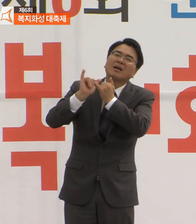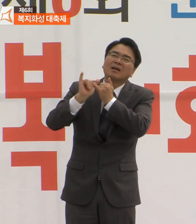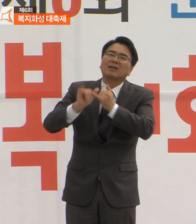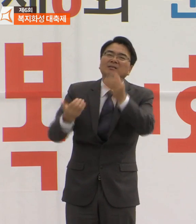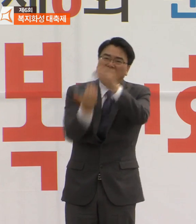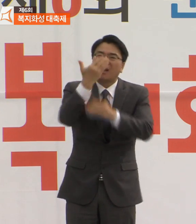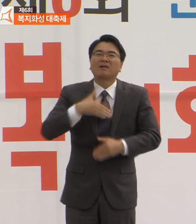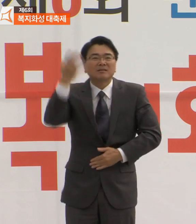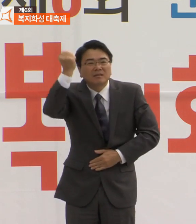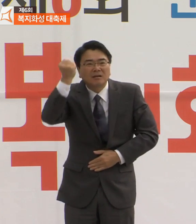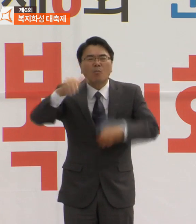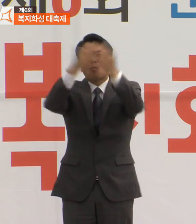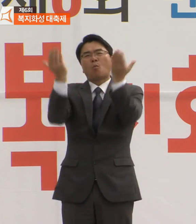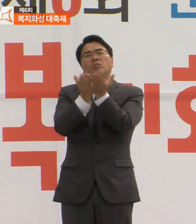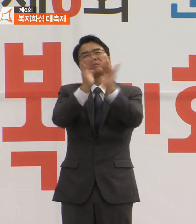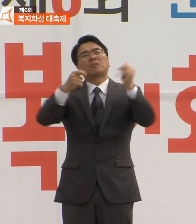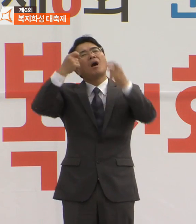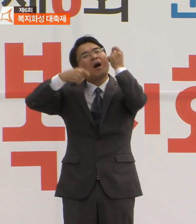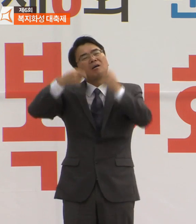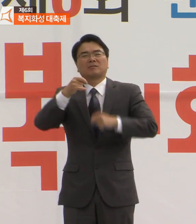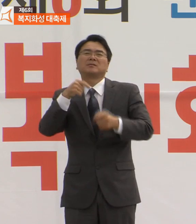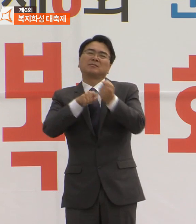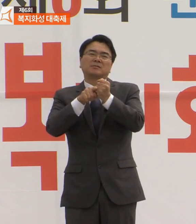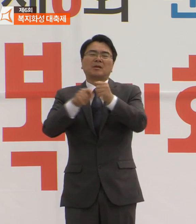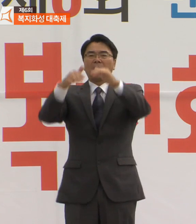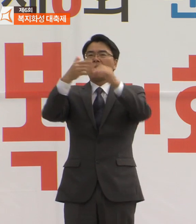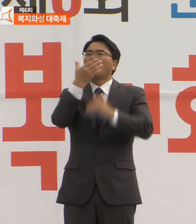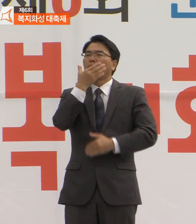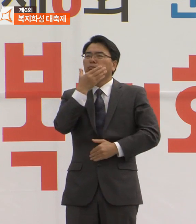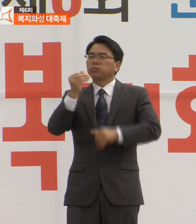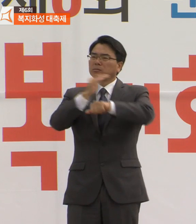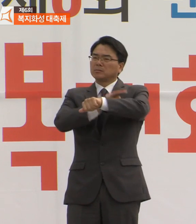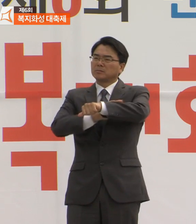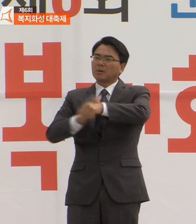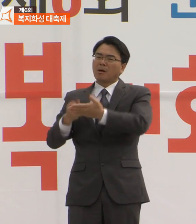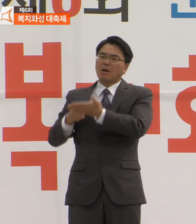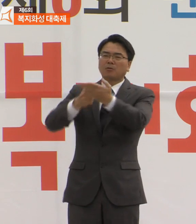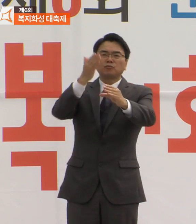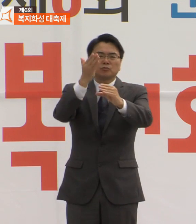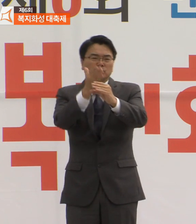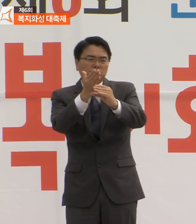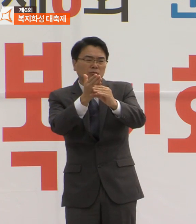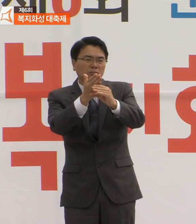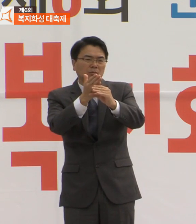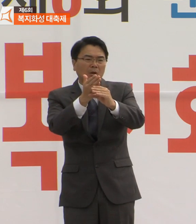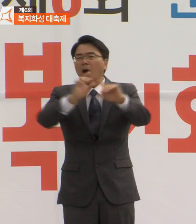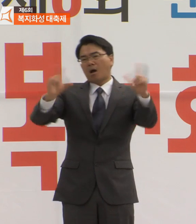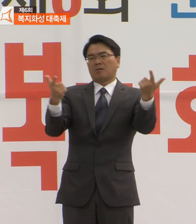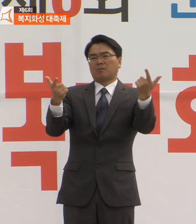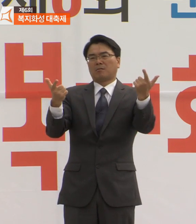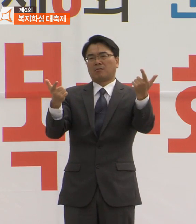울렸죠. 뭐 복지 웬만큼 한다고 이제 하는 것 같았는데 복지 사각지대, 이른바 복지